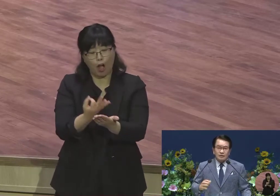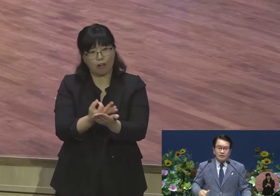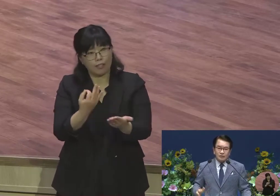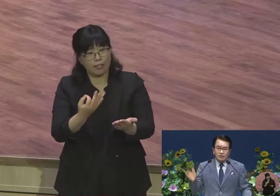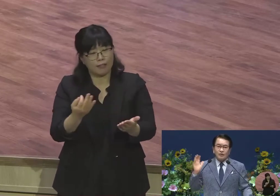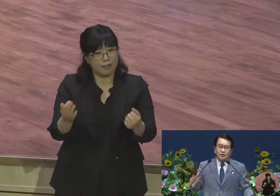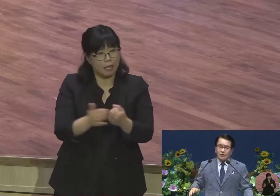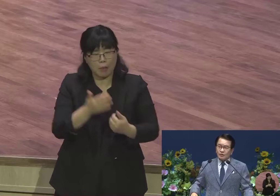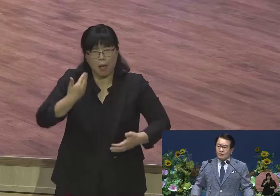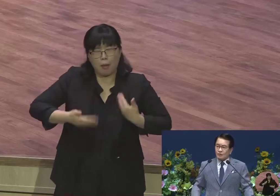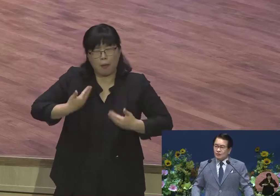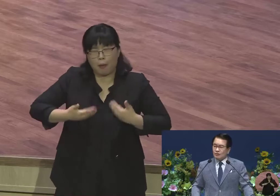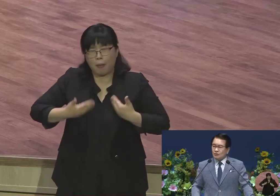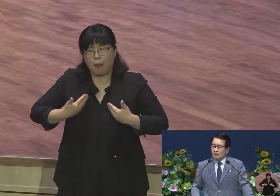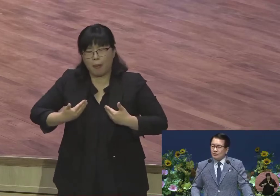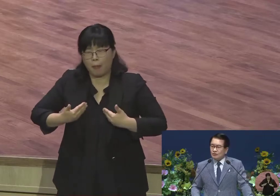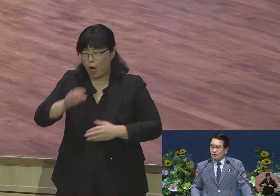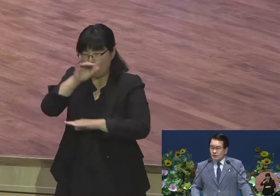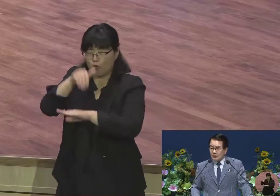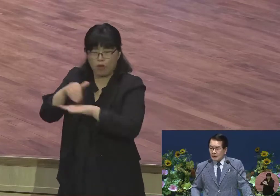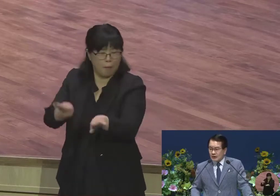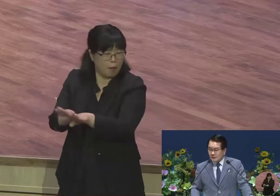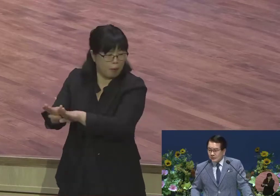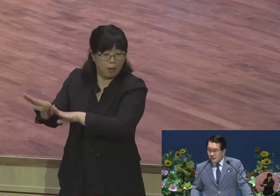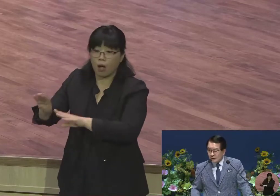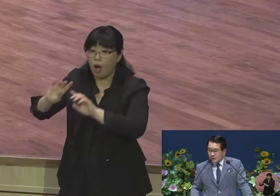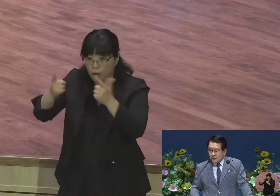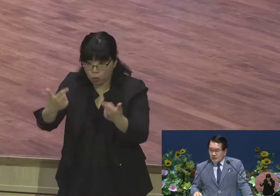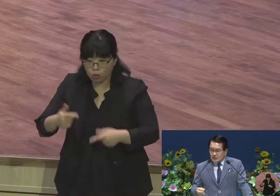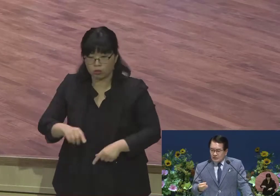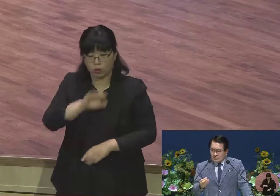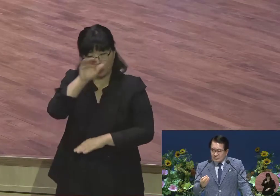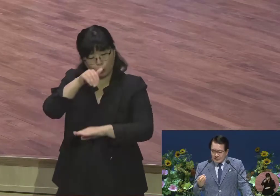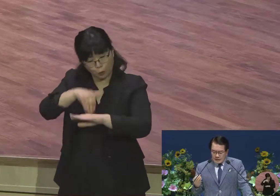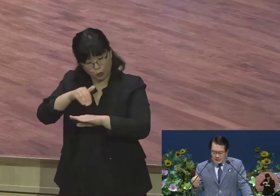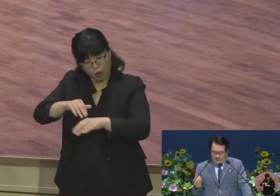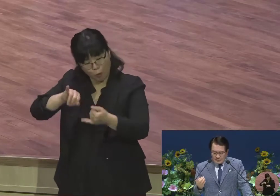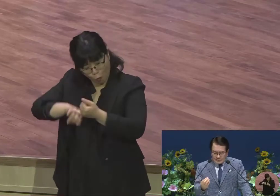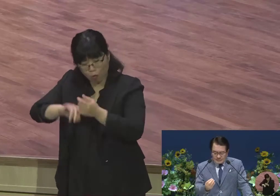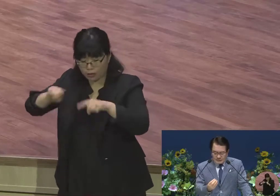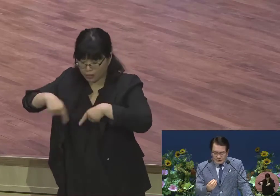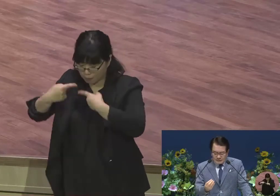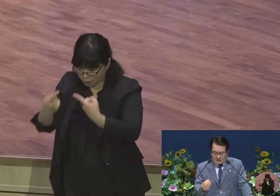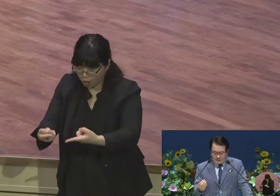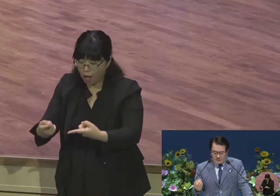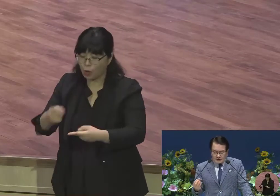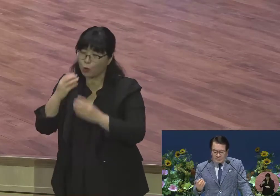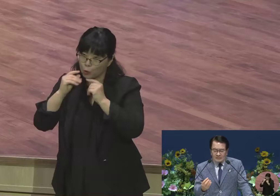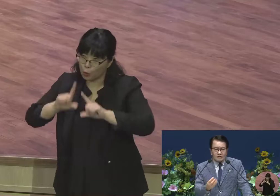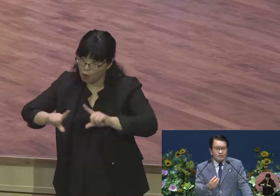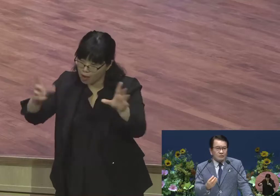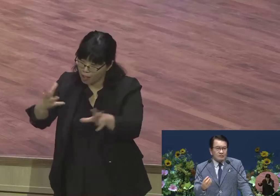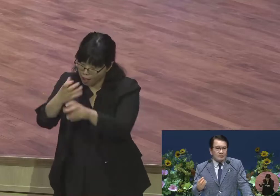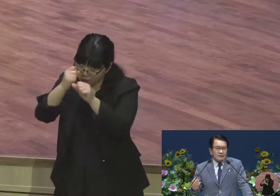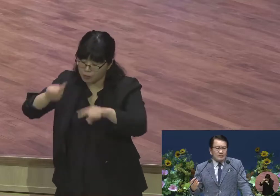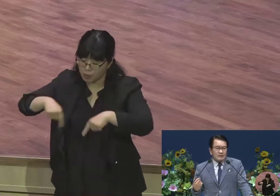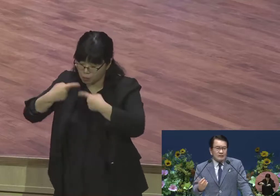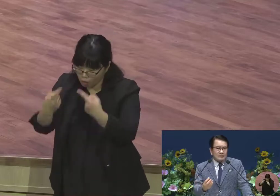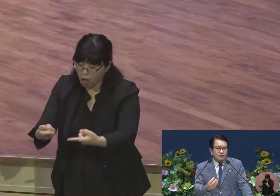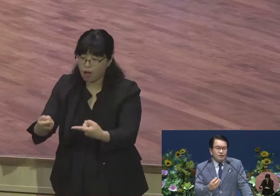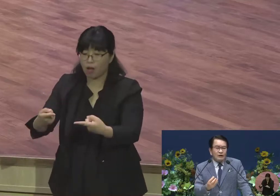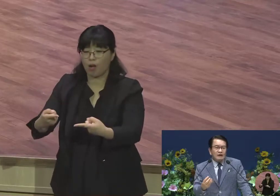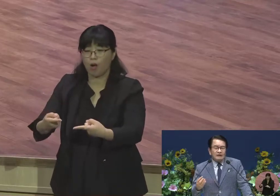영적으로 깨어있는 거 그게 큰 영적으로 은혜라 아멘 거기 영적으로 하나님 앞에서 모든 성령 충만